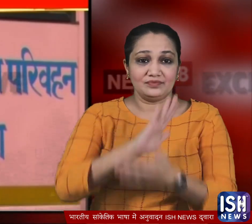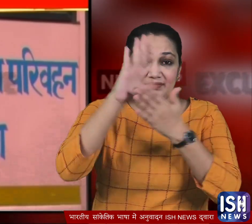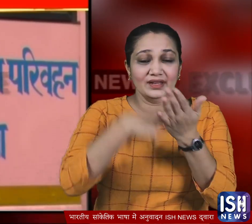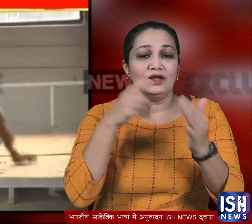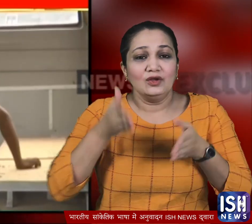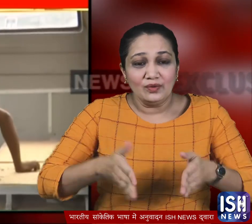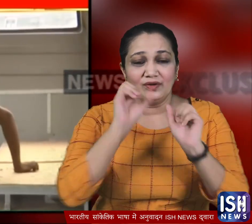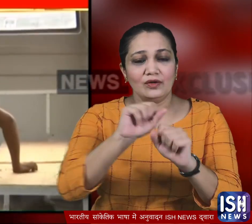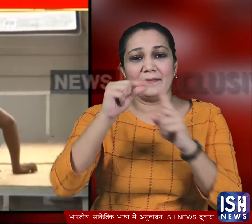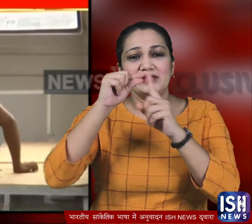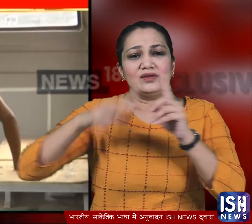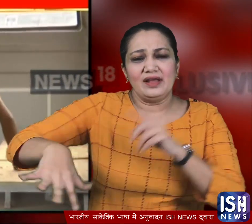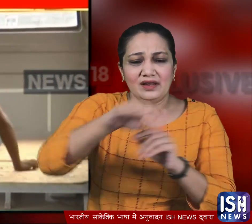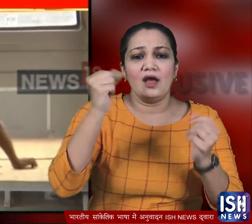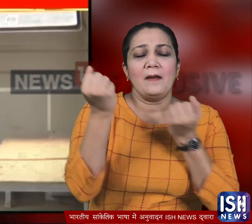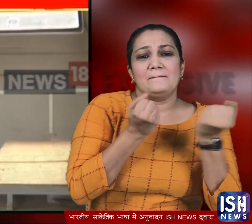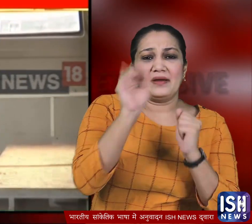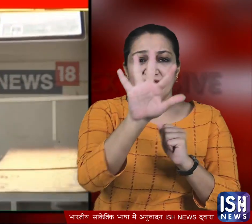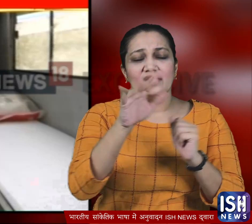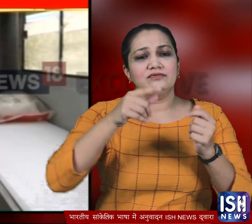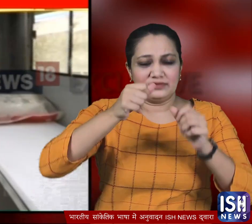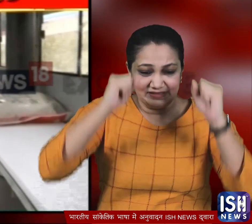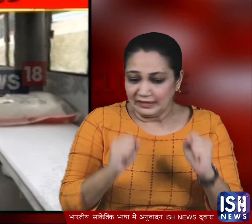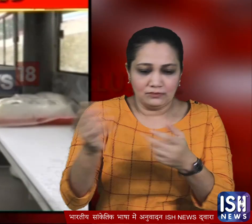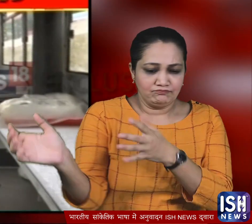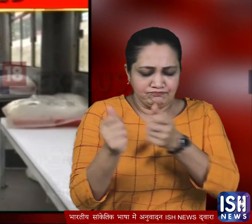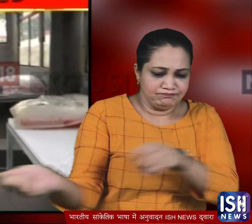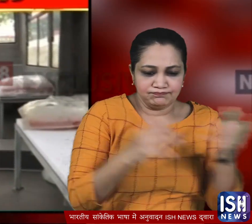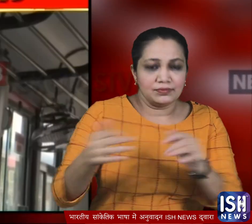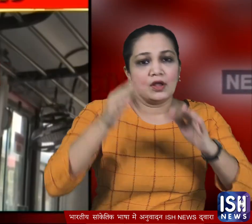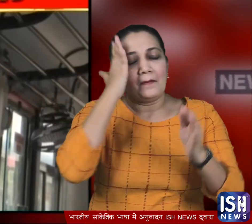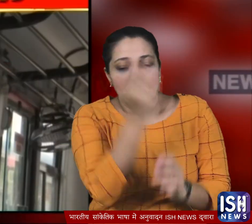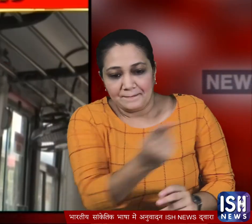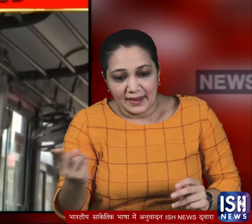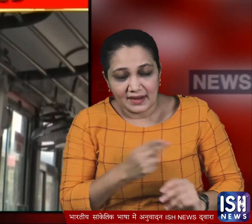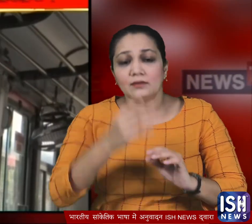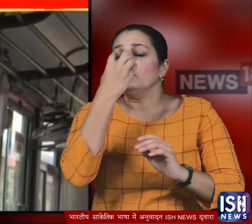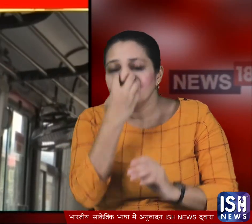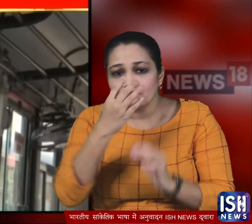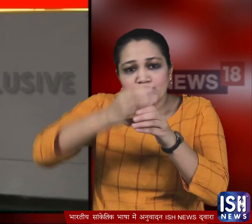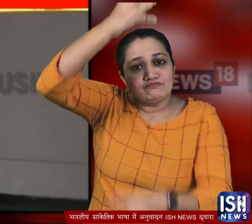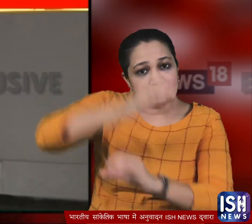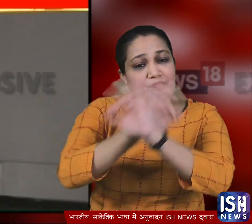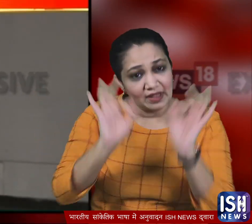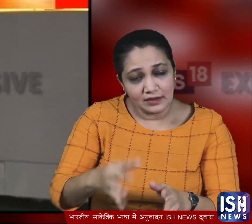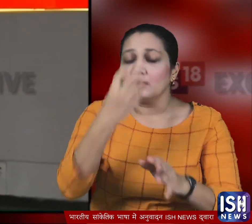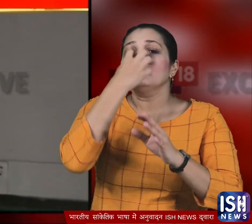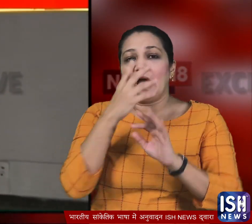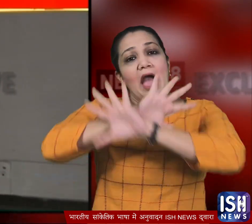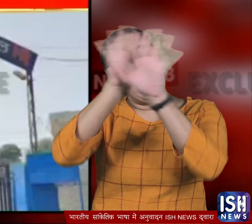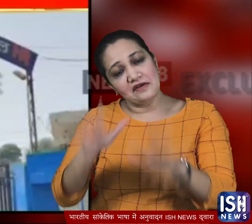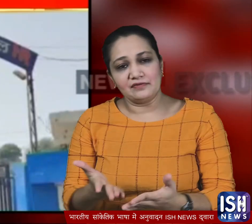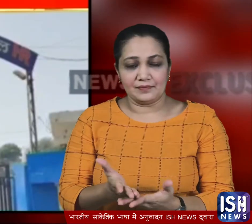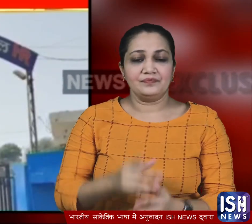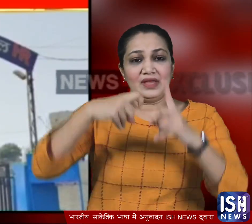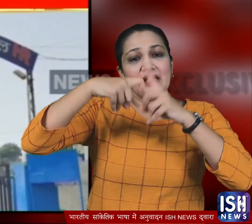के इस फैसले के बाद पंचकुला में 5 मिनी बसों की सीटें हटाकर उनमें बेड लगा दिए गए। साथ ही उनमें ऑक्सीजन सिलेंडर और ऑक्सीजन मास्क भी रखे